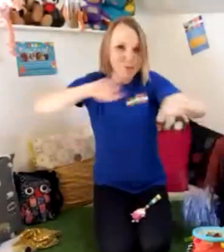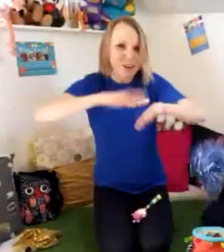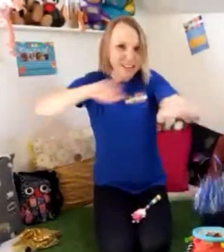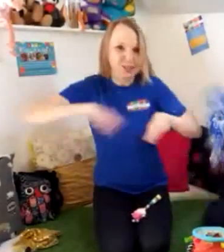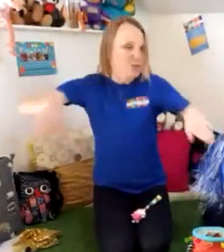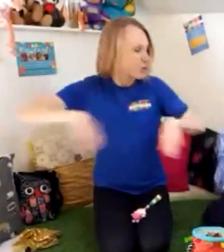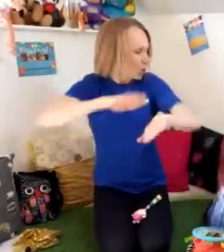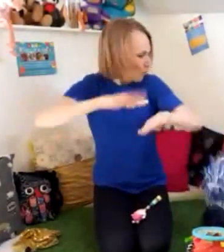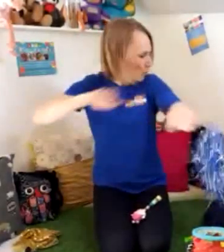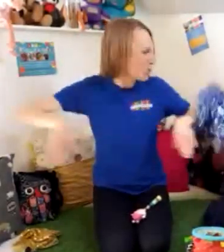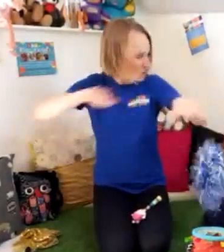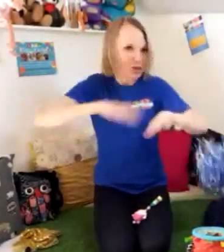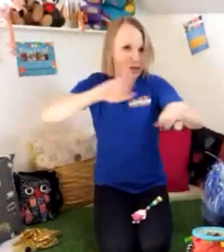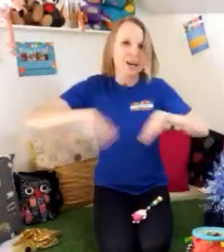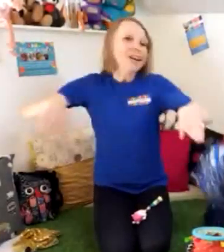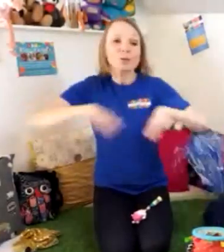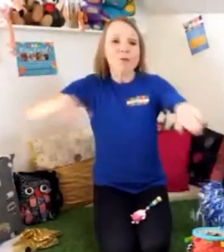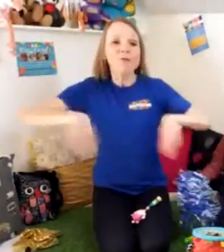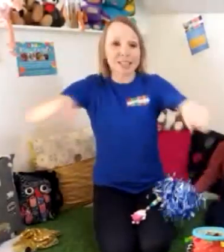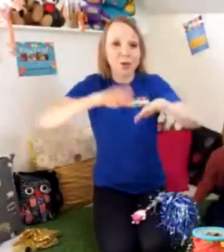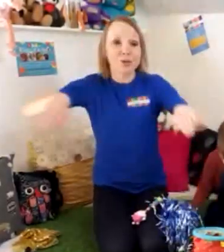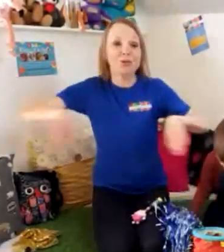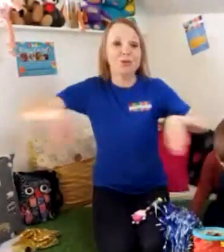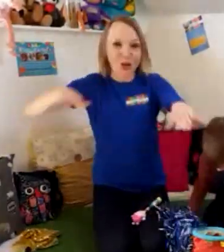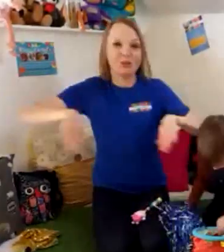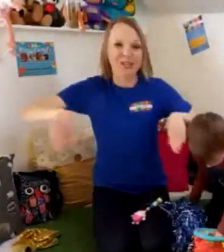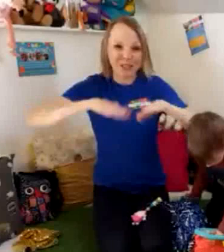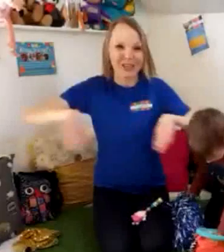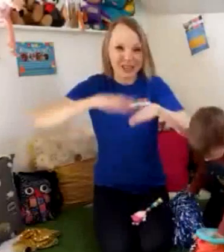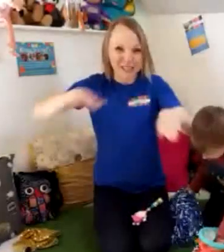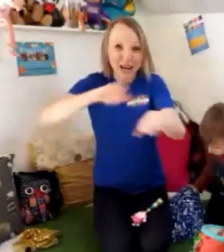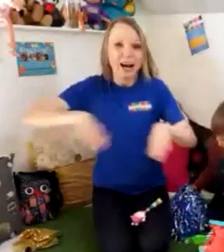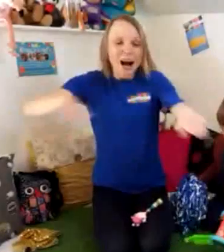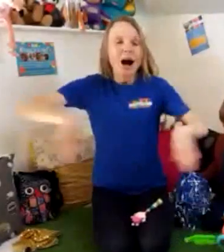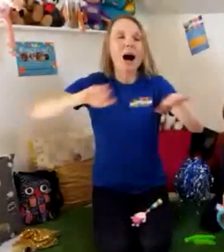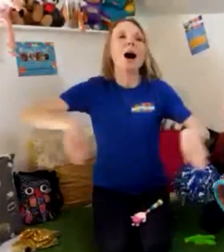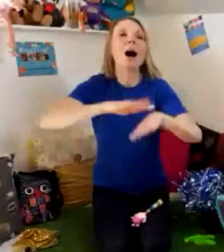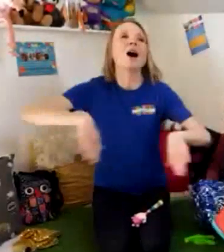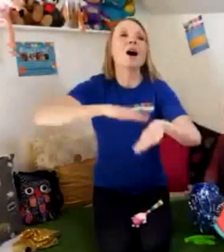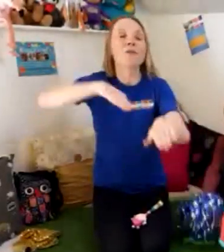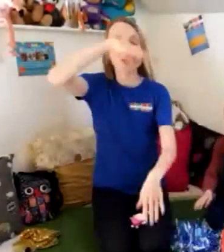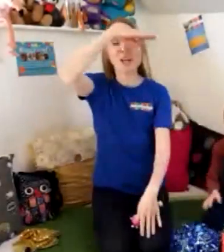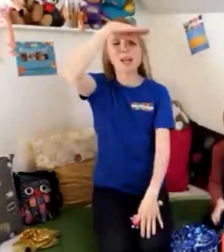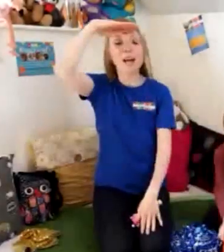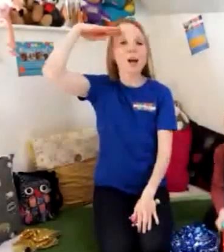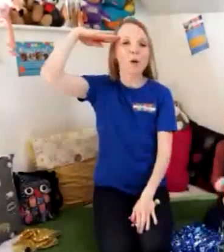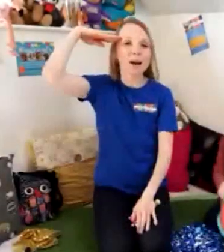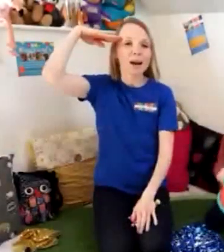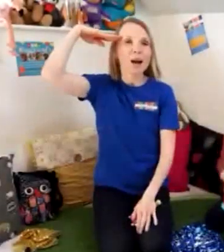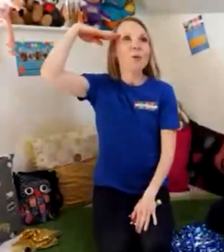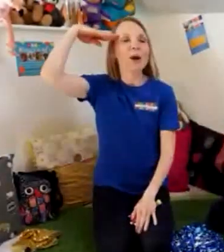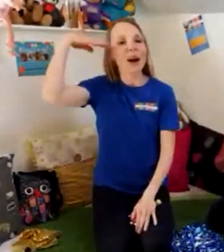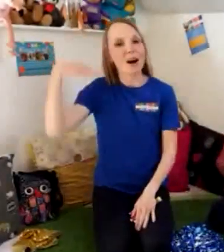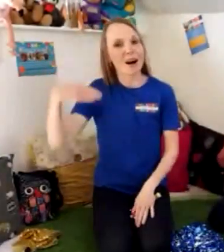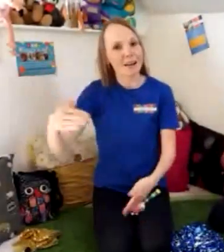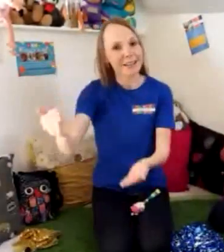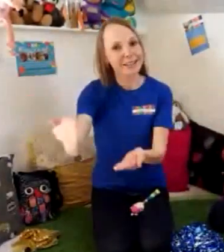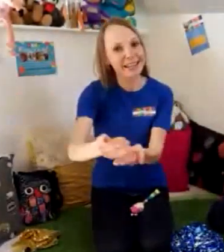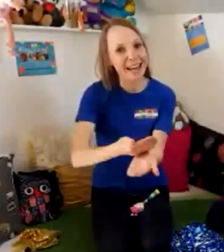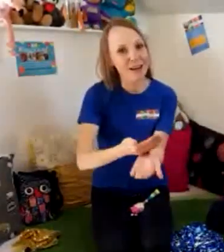faster. Do, do, do, do, do. Swim faster. Do, do, do, do, do. Oh, you. We are